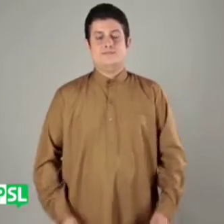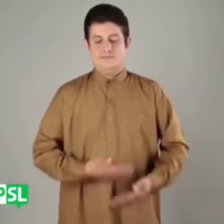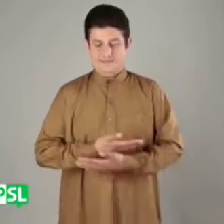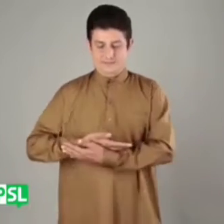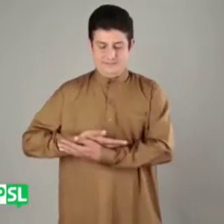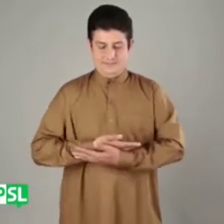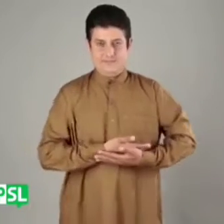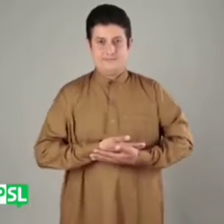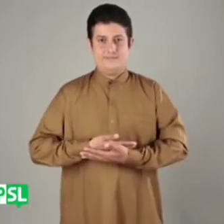बच्चे का पालना.